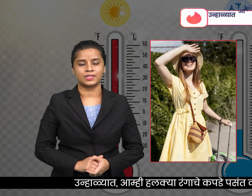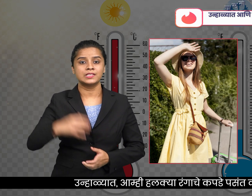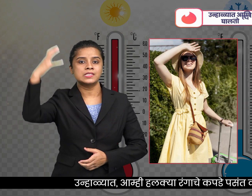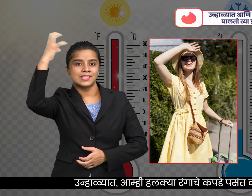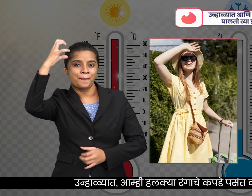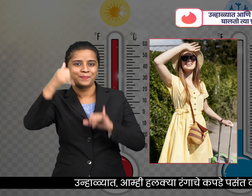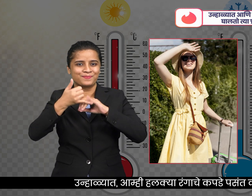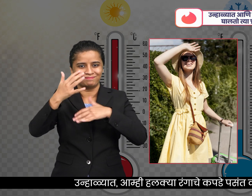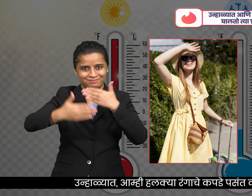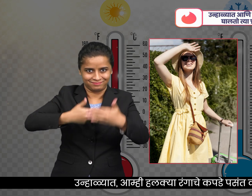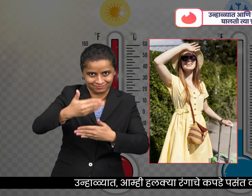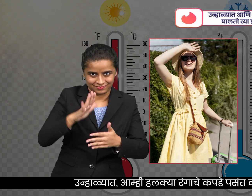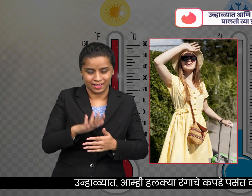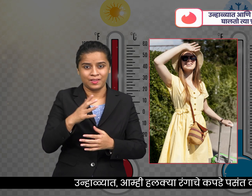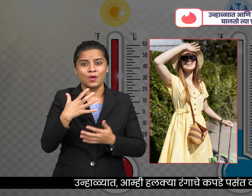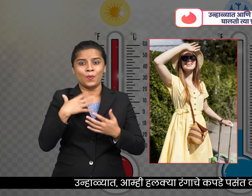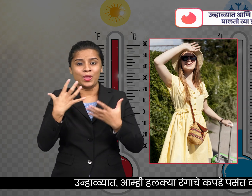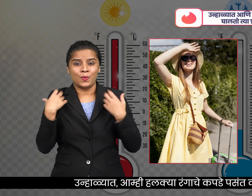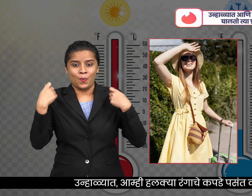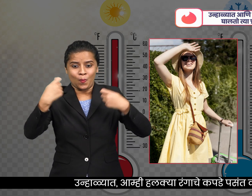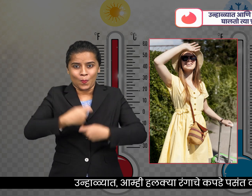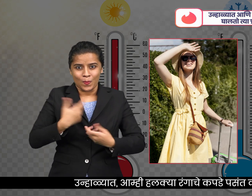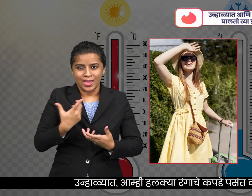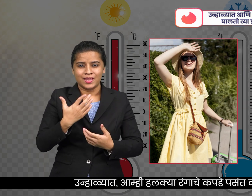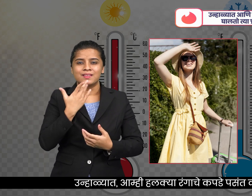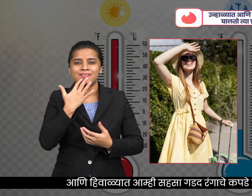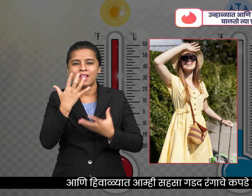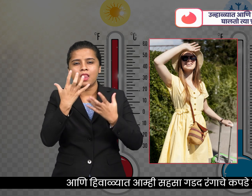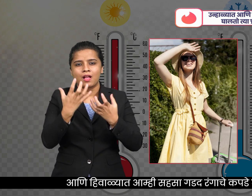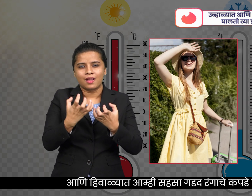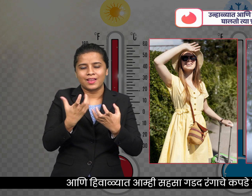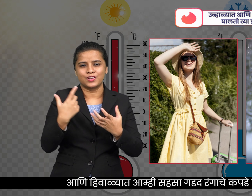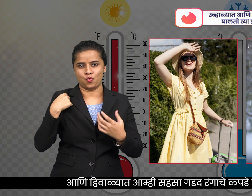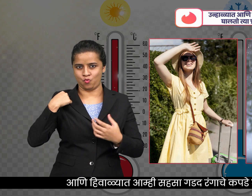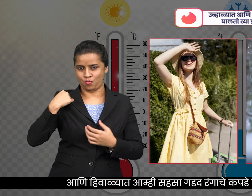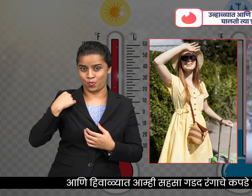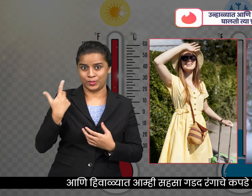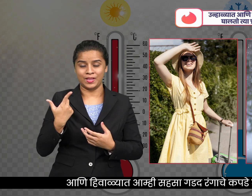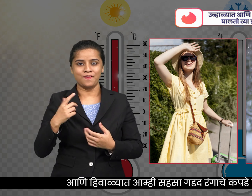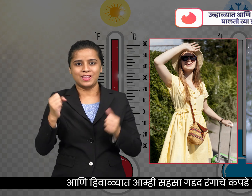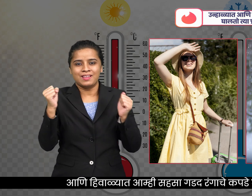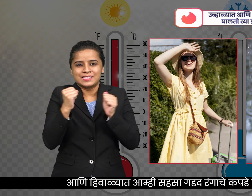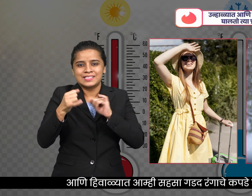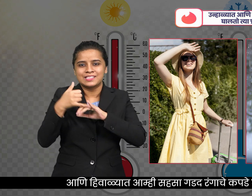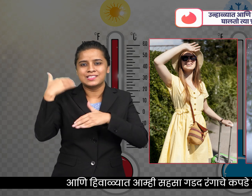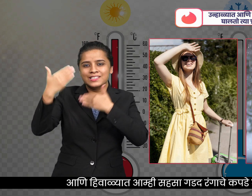उन्हाळ्यात आपण हलक्या रंगाचे कपडे पसंत करतो आणि हिवाळ्यात आपण सहसा गडद रंगाचे कपडे